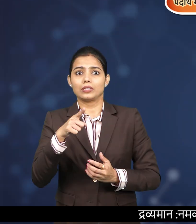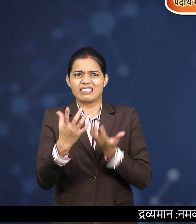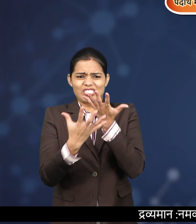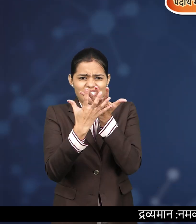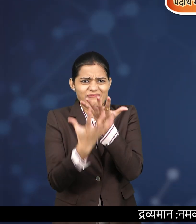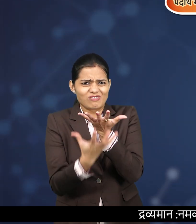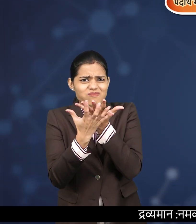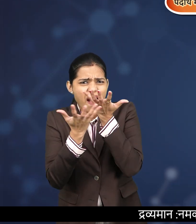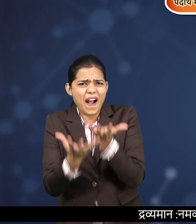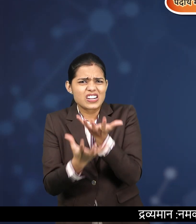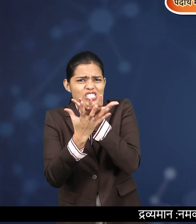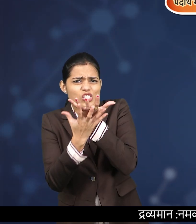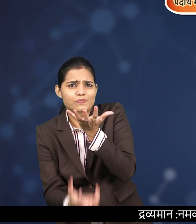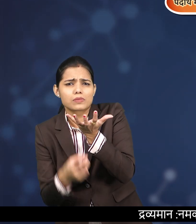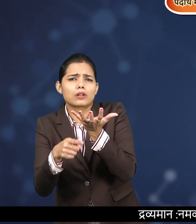द्रव्यमान,